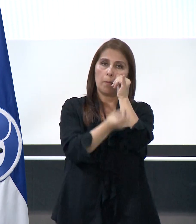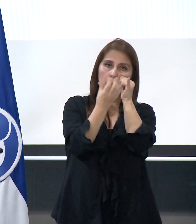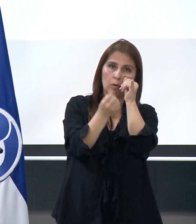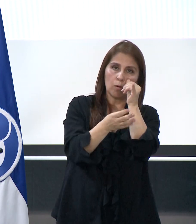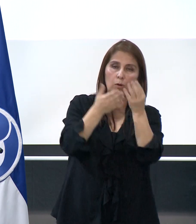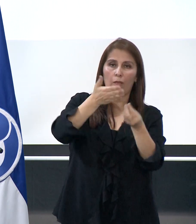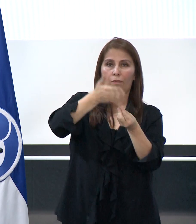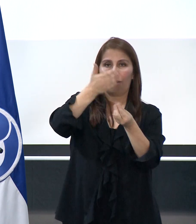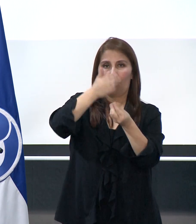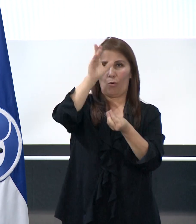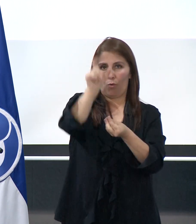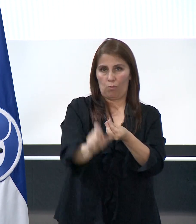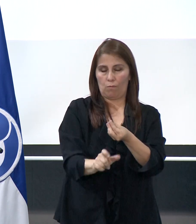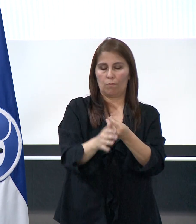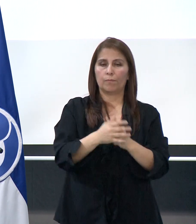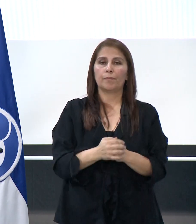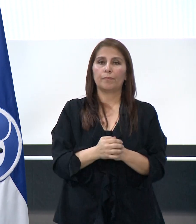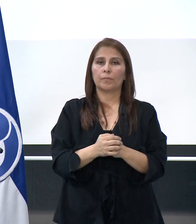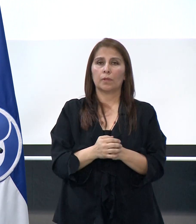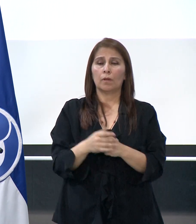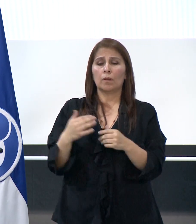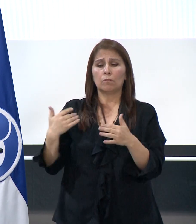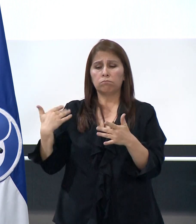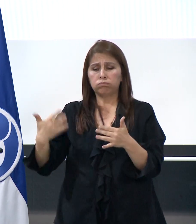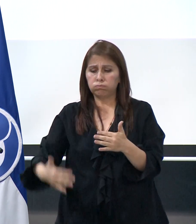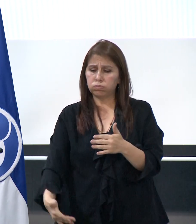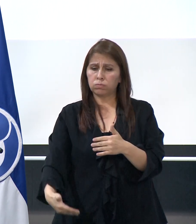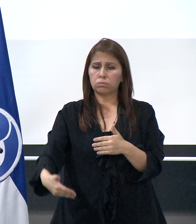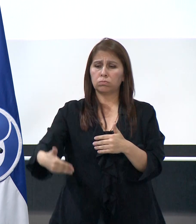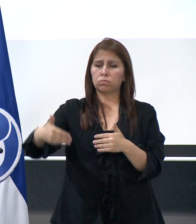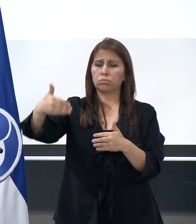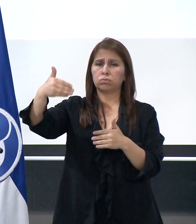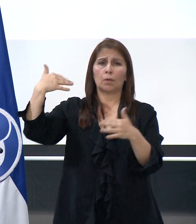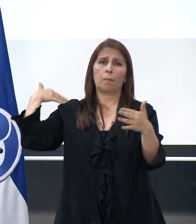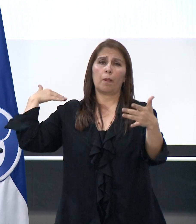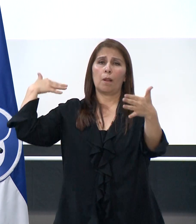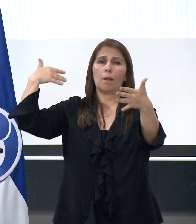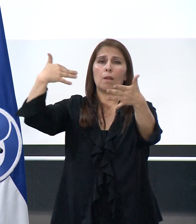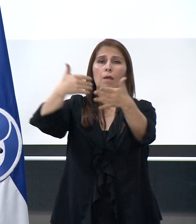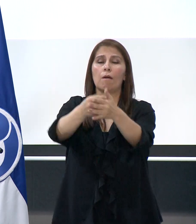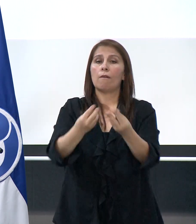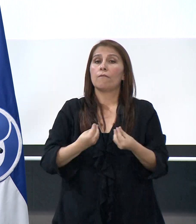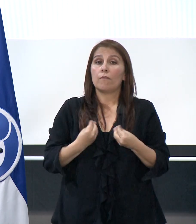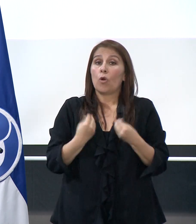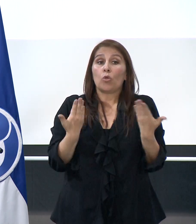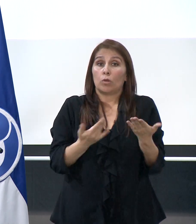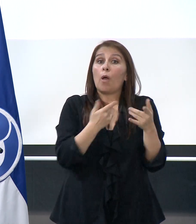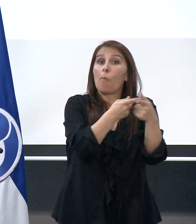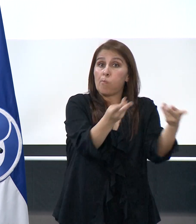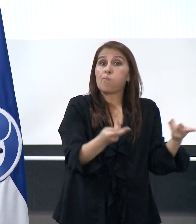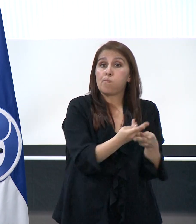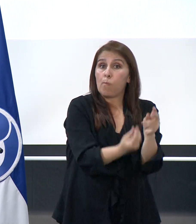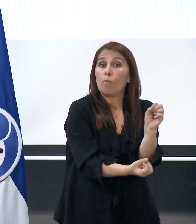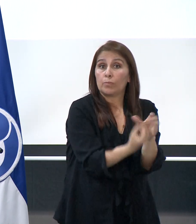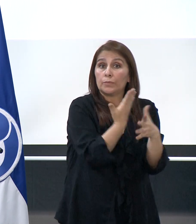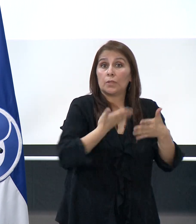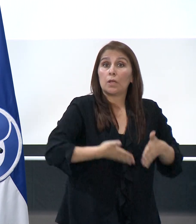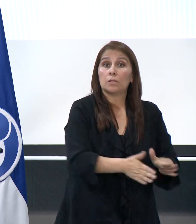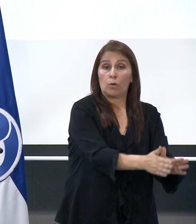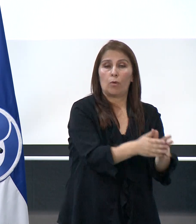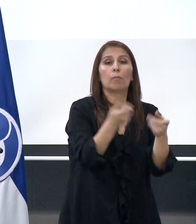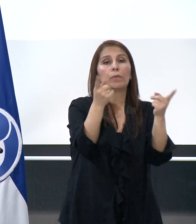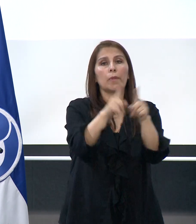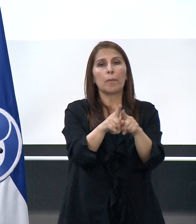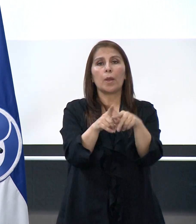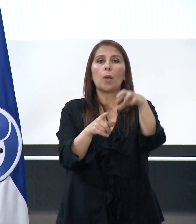a lo largo de su vida vivió tanto en su lugar de origen como en alemania polonia inglaterra